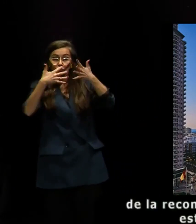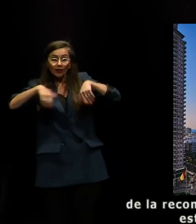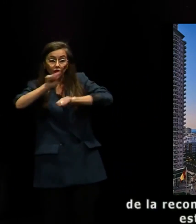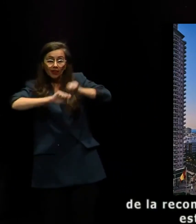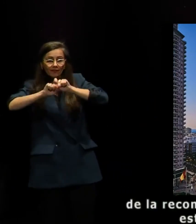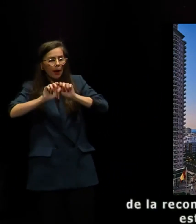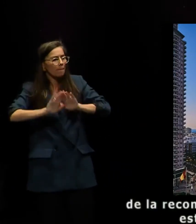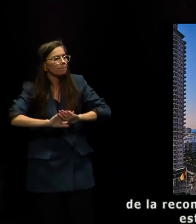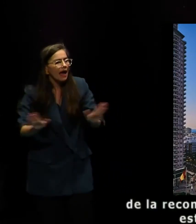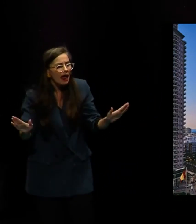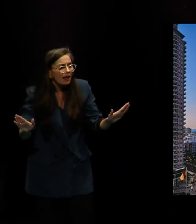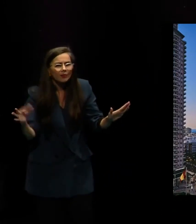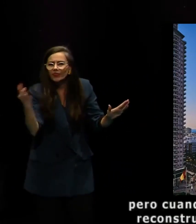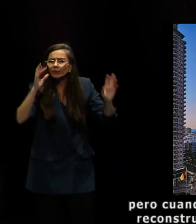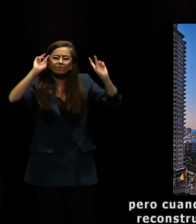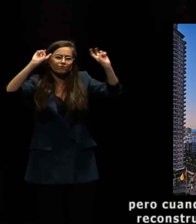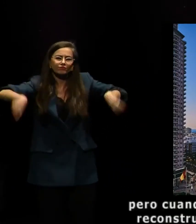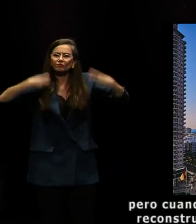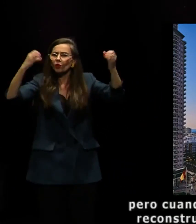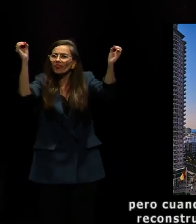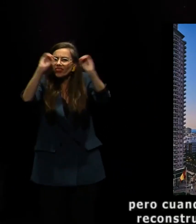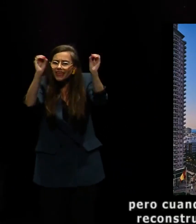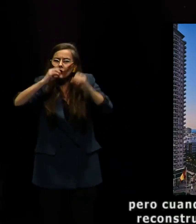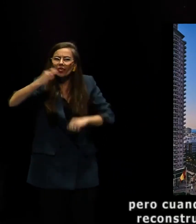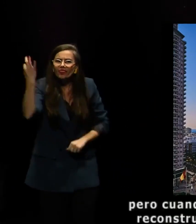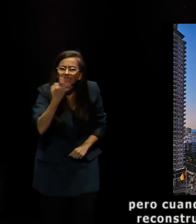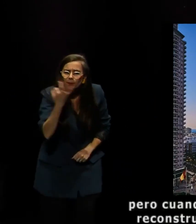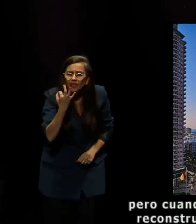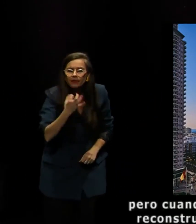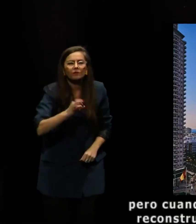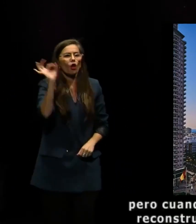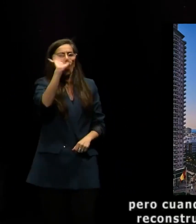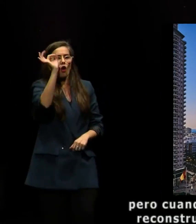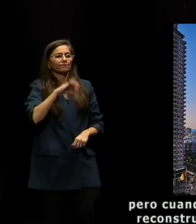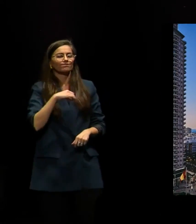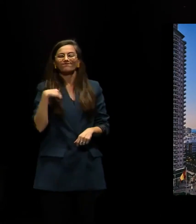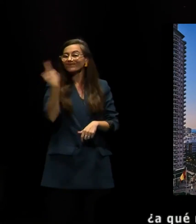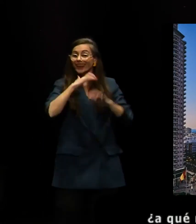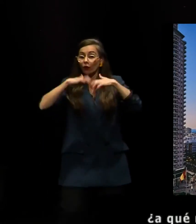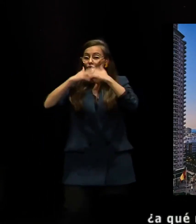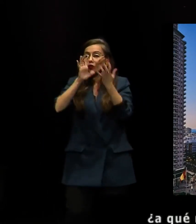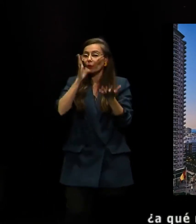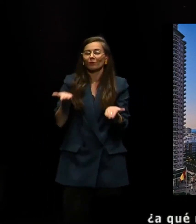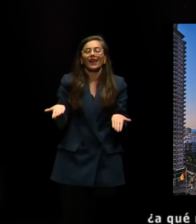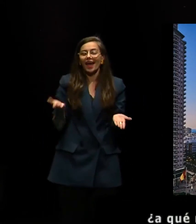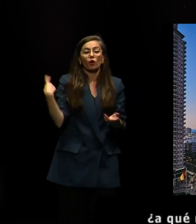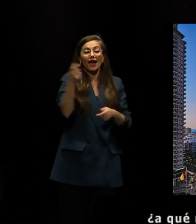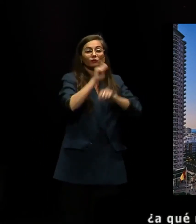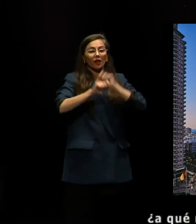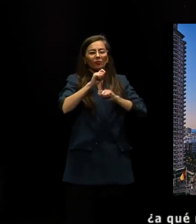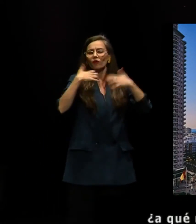personas decimos, bueno, pues que reconstruir la estructura asociativa, pero desde cero.